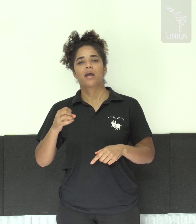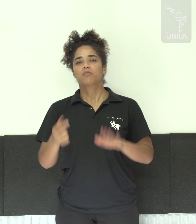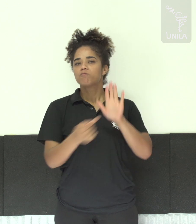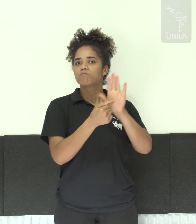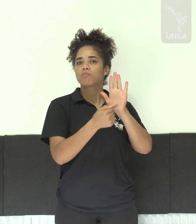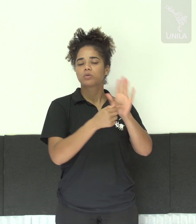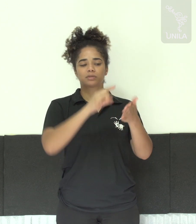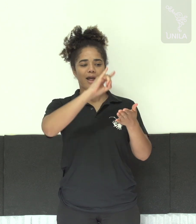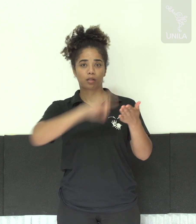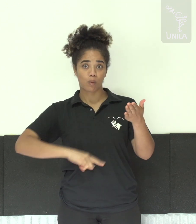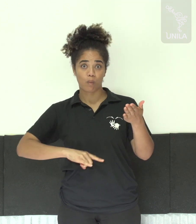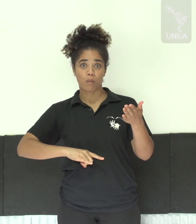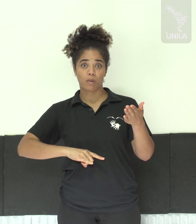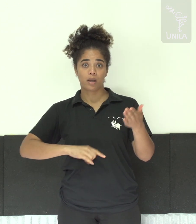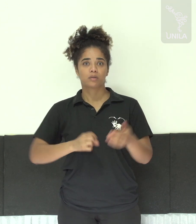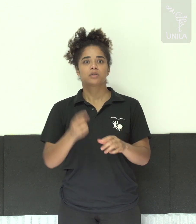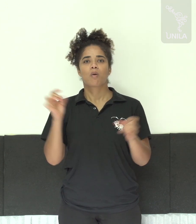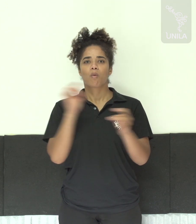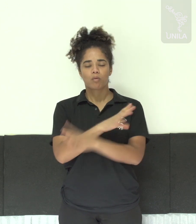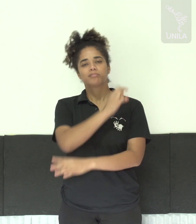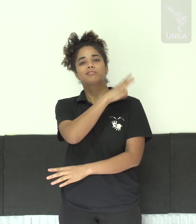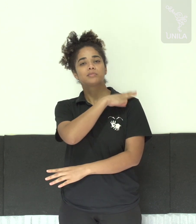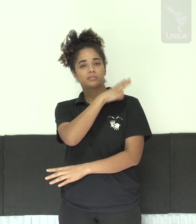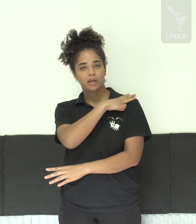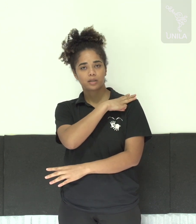com a legislação em vigor.